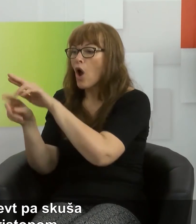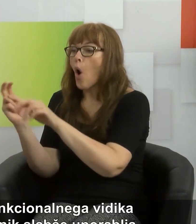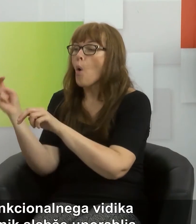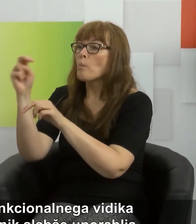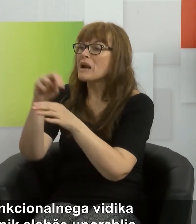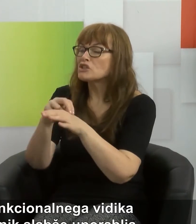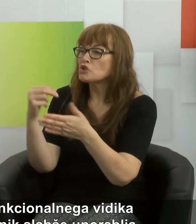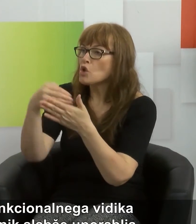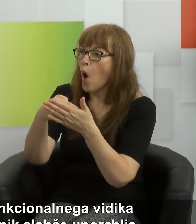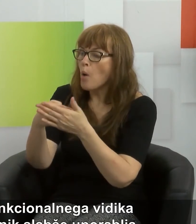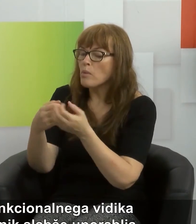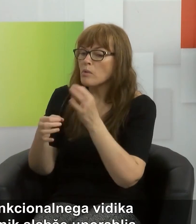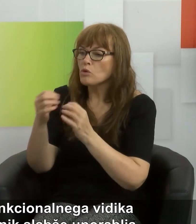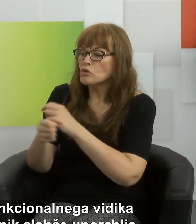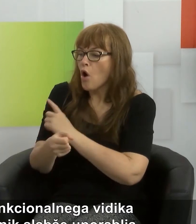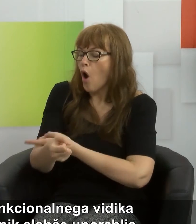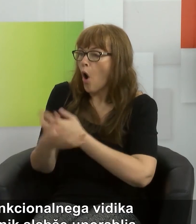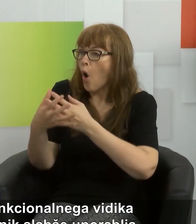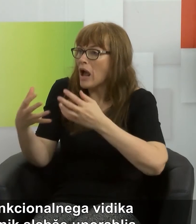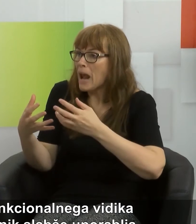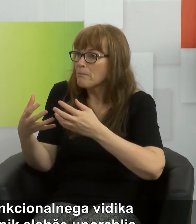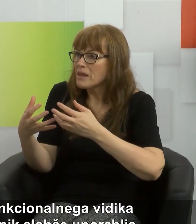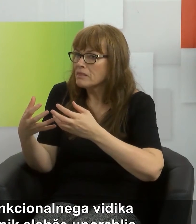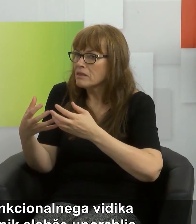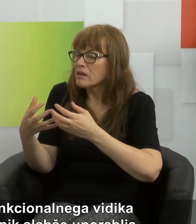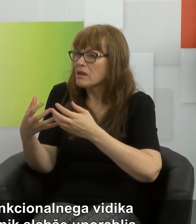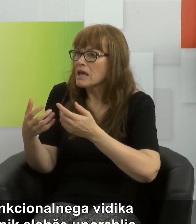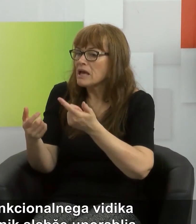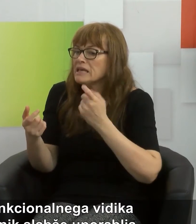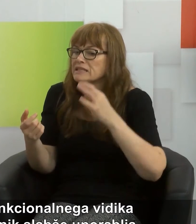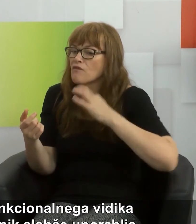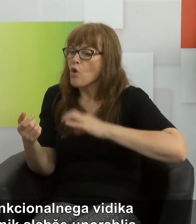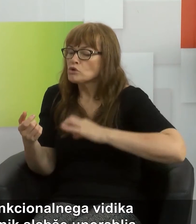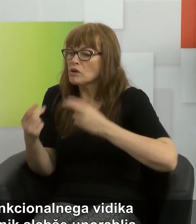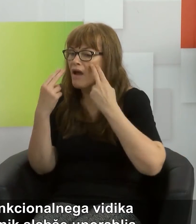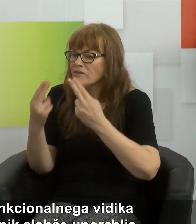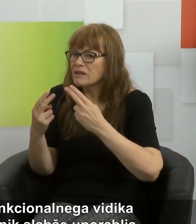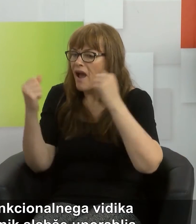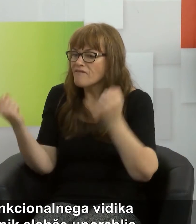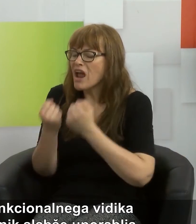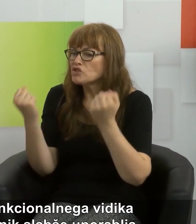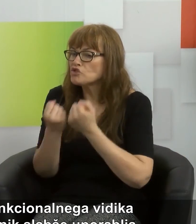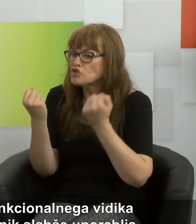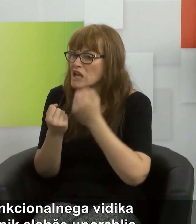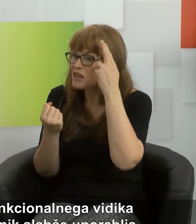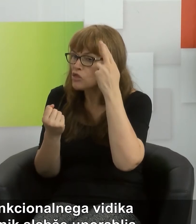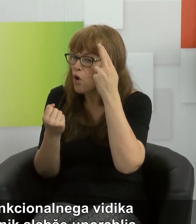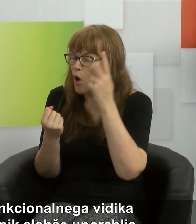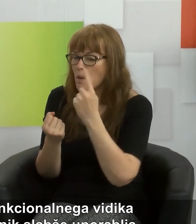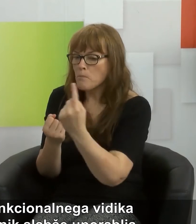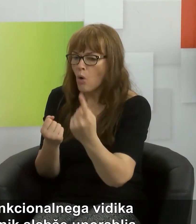pristopom okrepiti dejansko iz funkcionalnega vidika veščino, ki jo